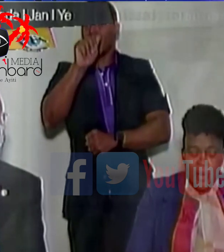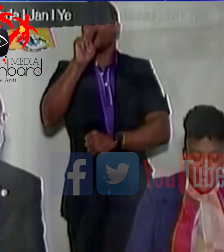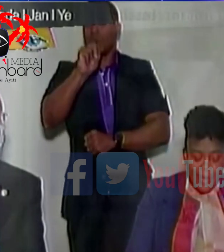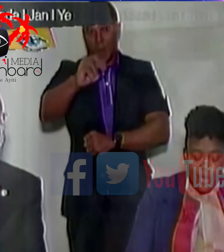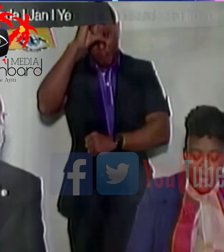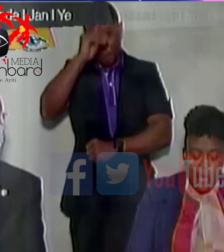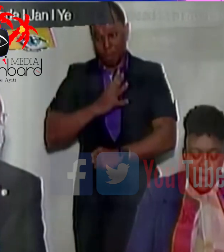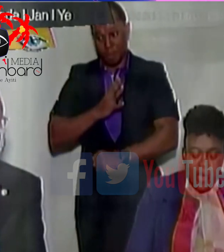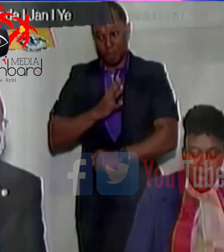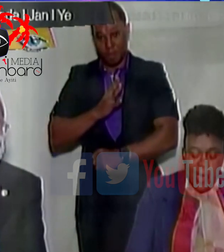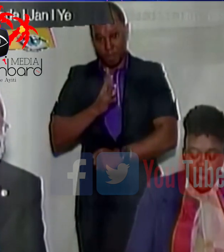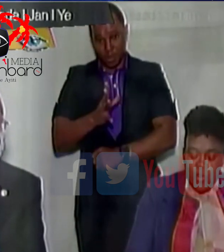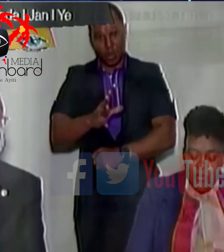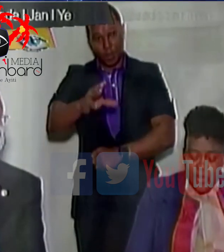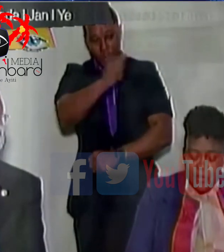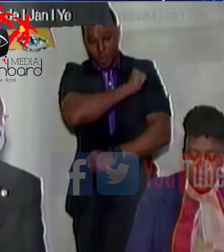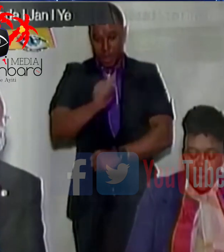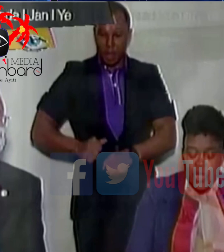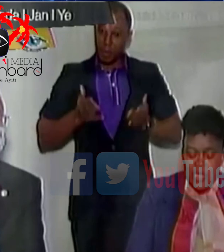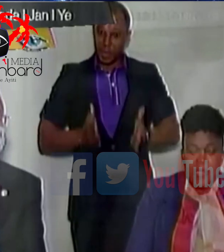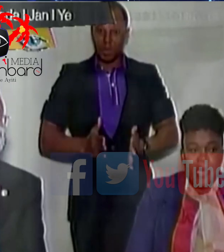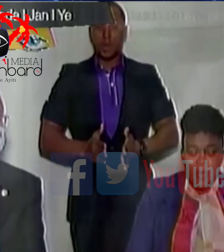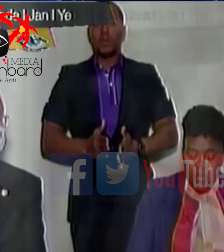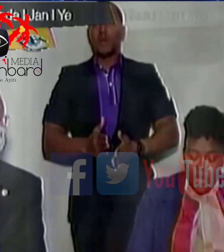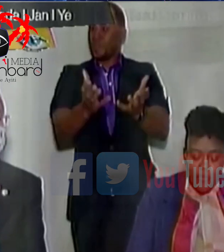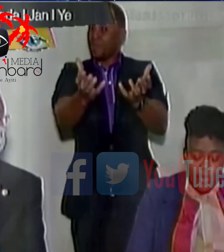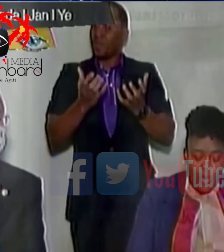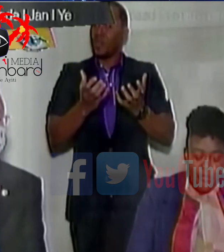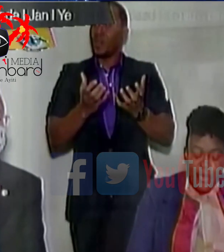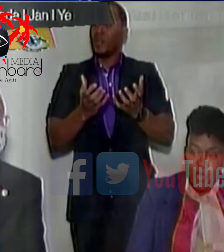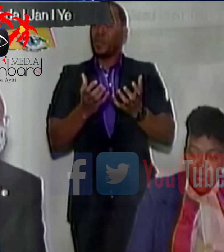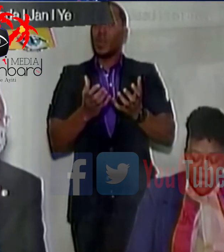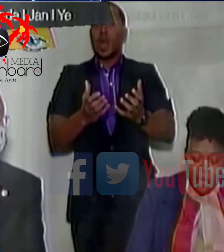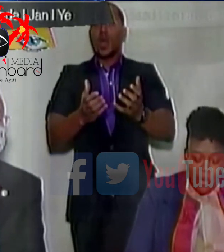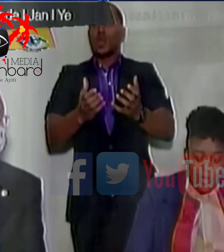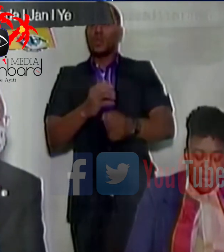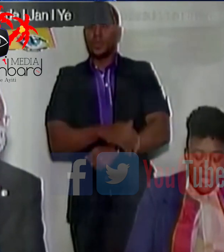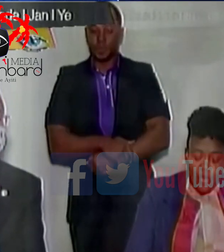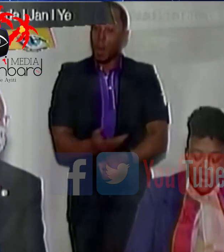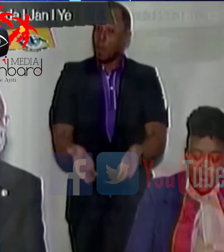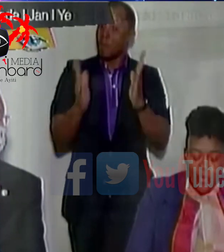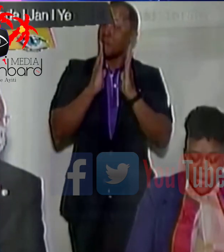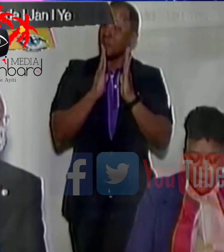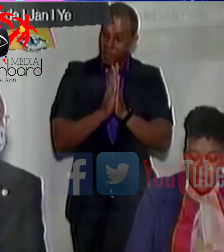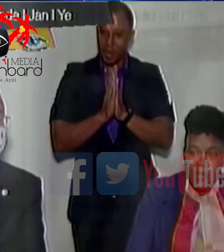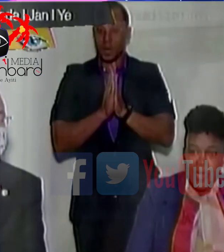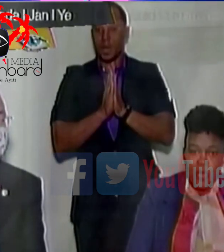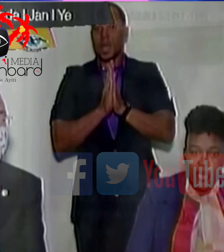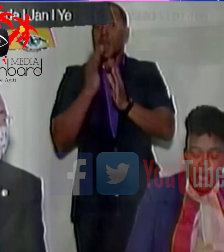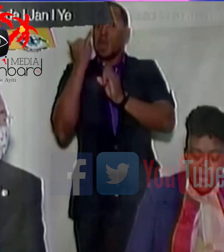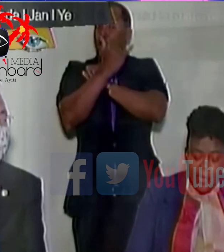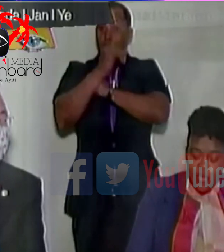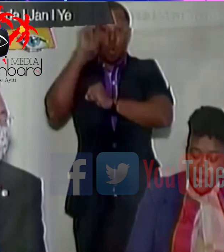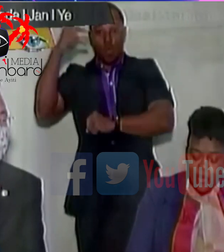Monsieur l'ambassadeur, et je profite pour solliciter l'appui de votre gouvernement dans bien d'autres domaines,